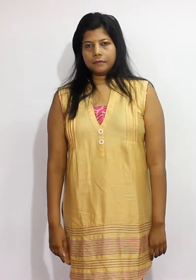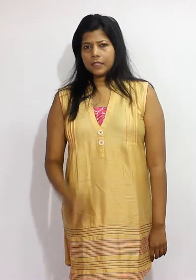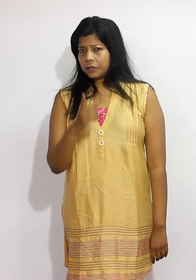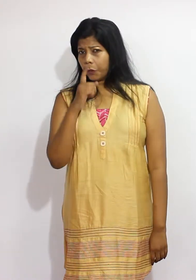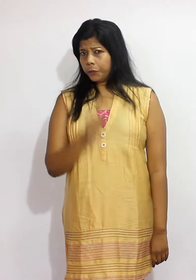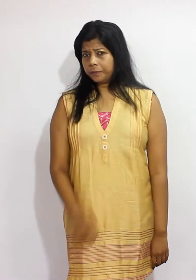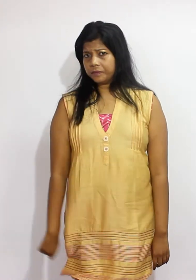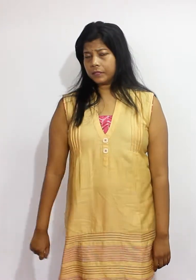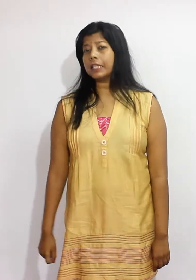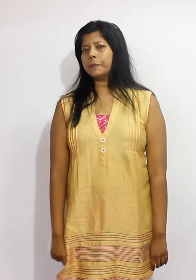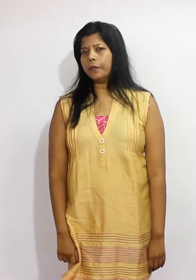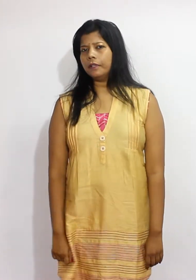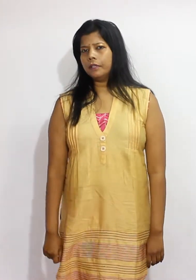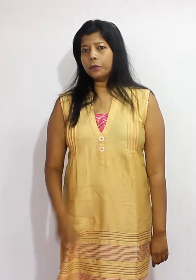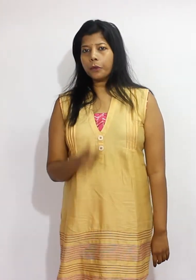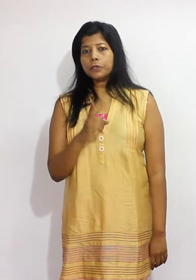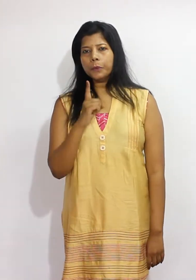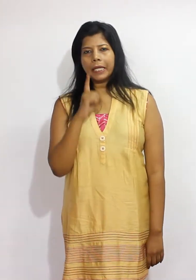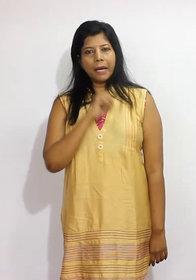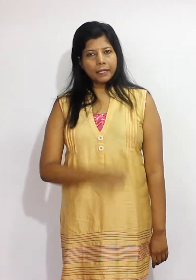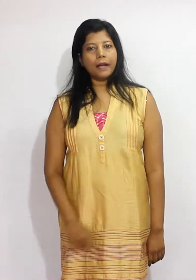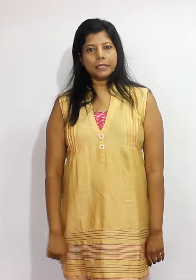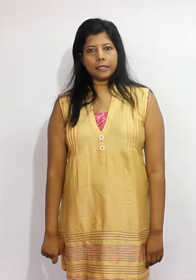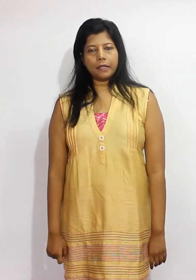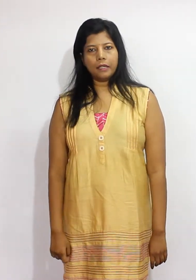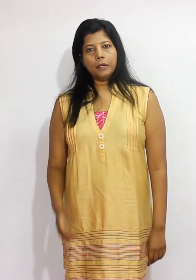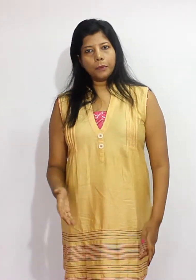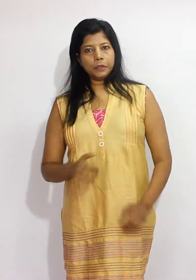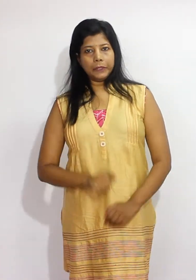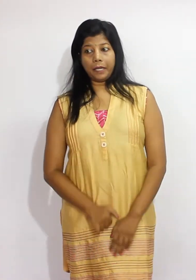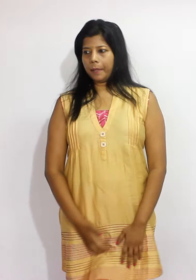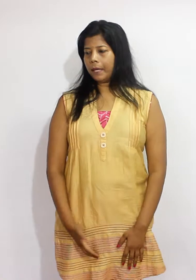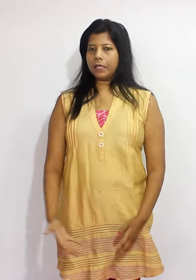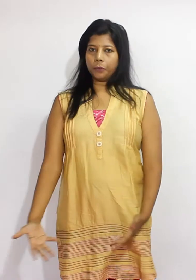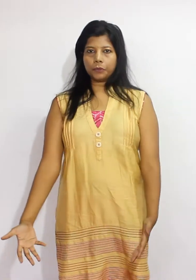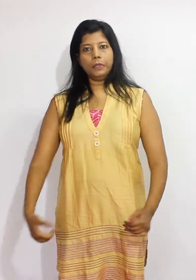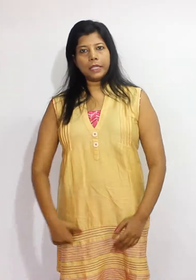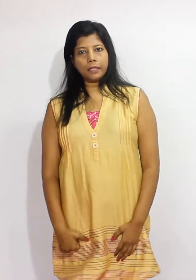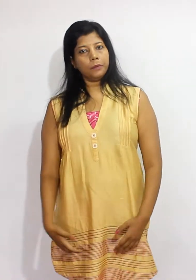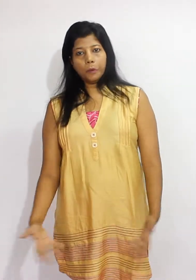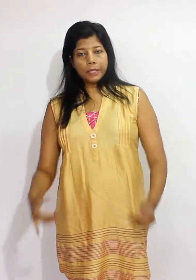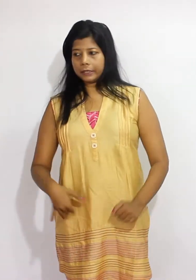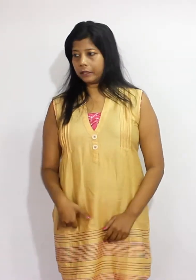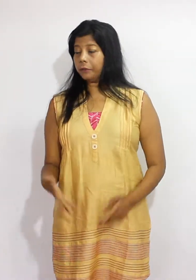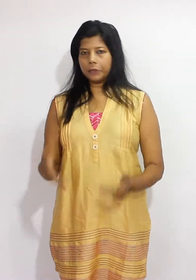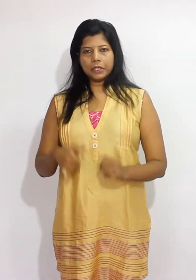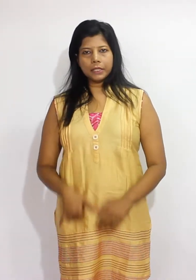500 सच बोल प्रोफाइल के बाद कहां जाता है रूप बता रहा है वह स्कूल जाता हूं हिम्मत करता हूं टेंशन